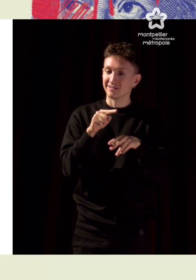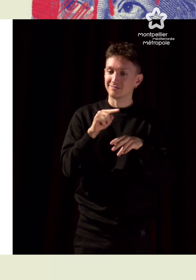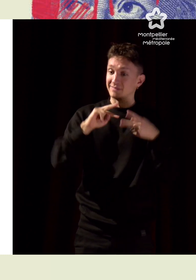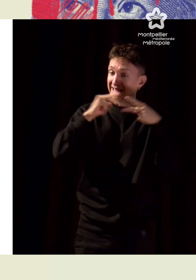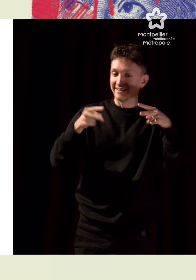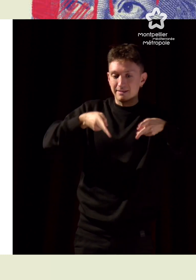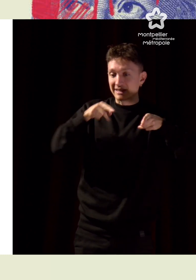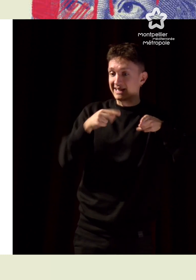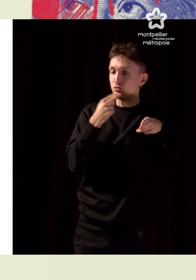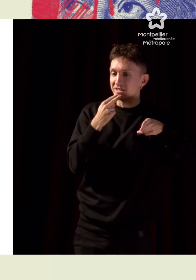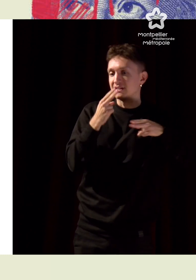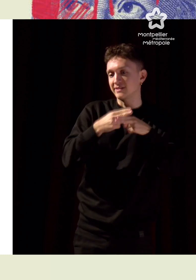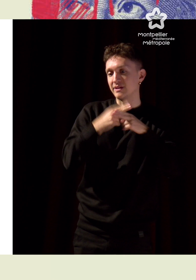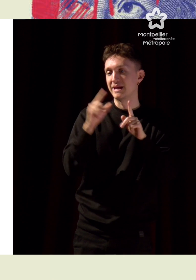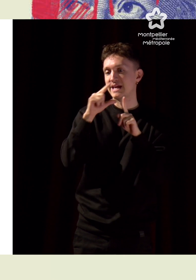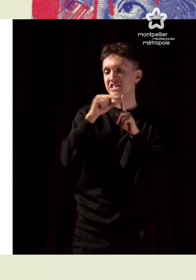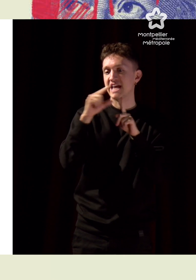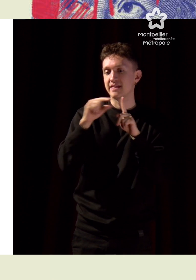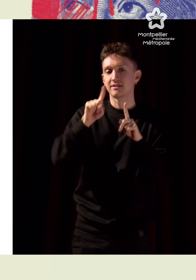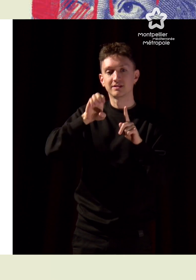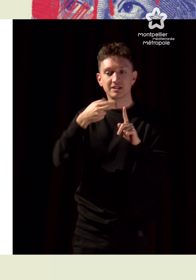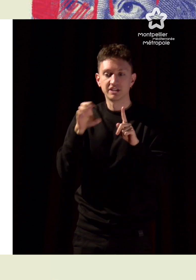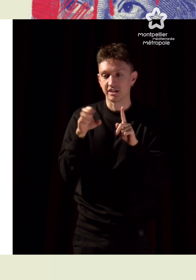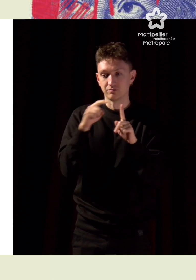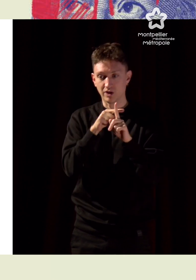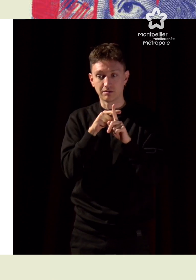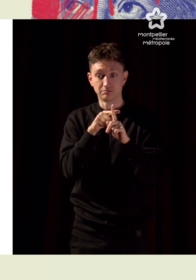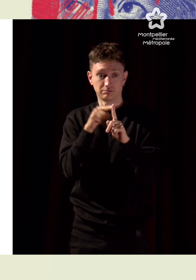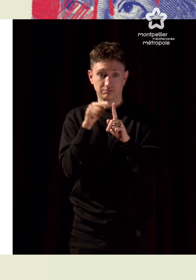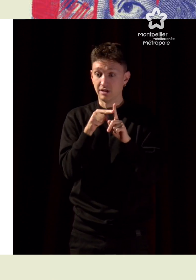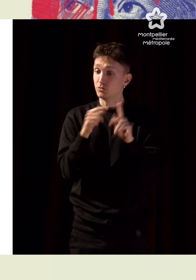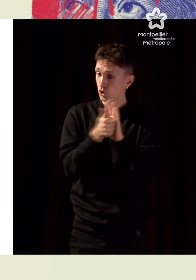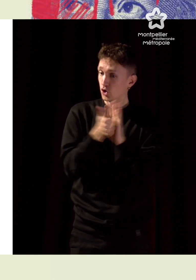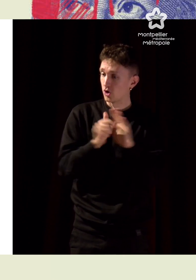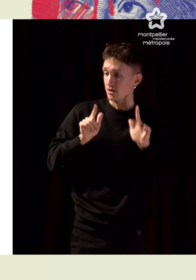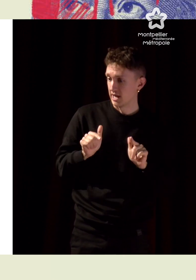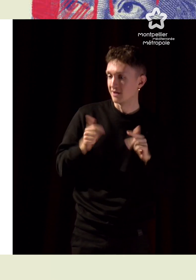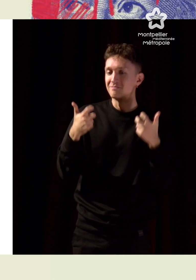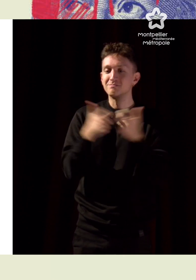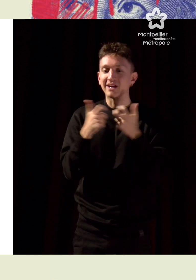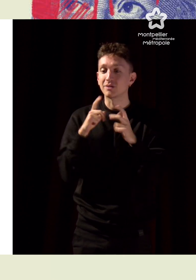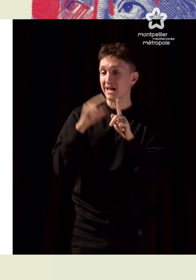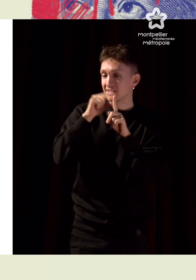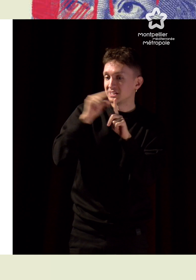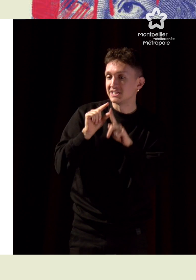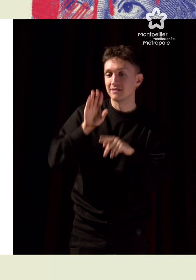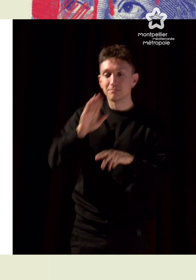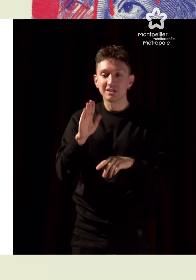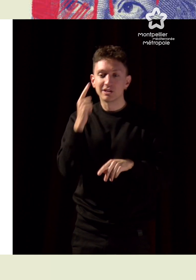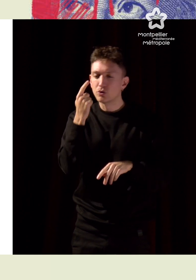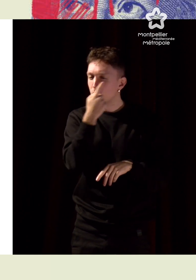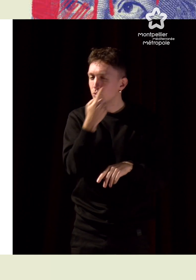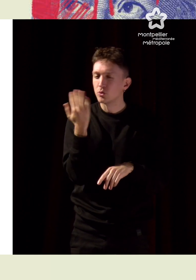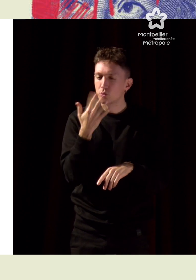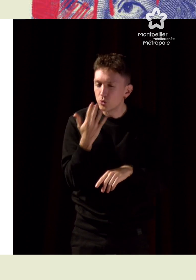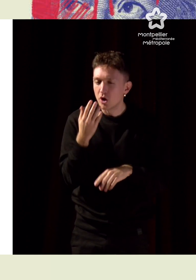Okay, les gènes, c'est le bout d'ADN qui va être lu et qui sert à quelque chose. Par exemple, le gène de la couleur des yeux, le gène, des gènes impliqués dans